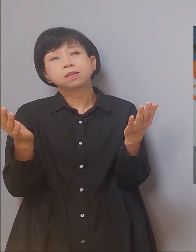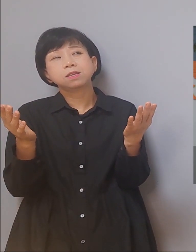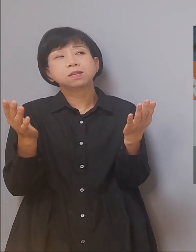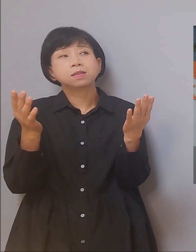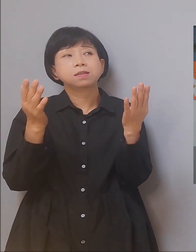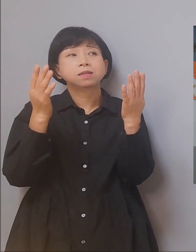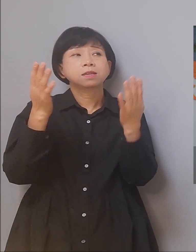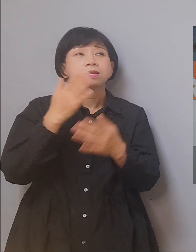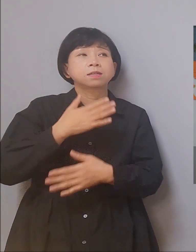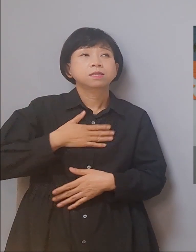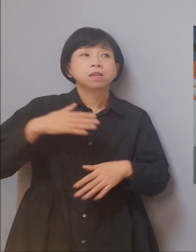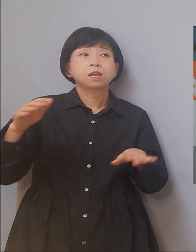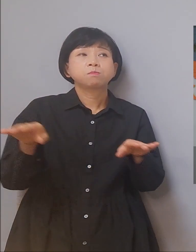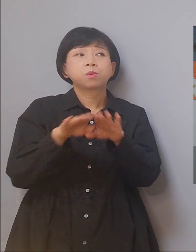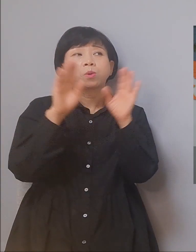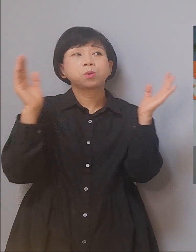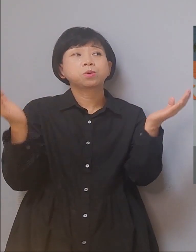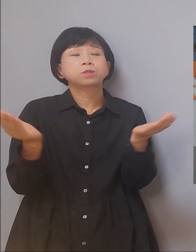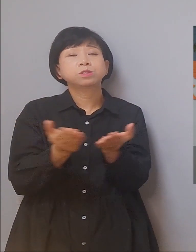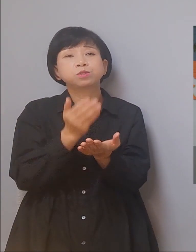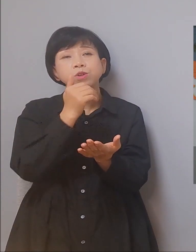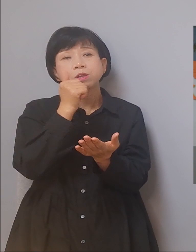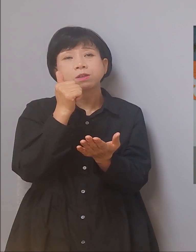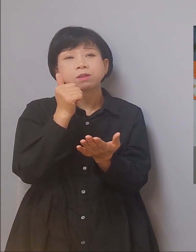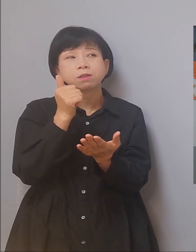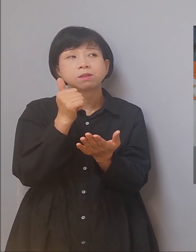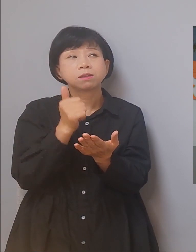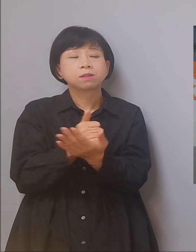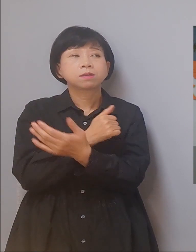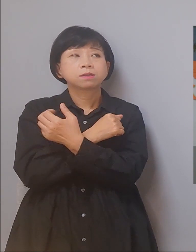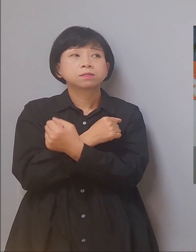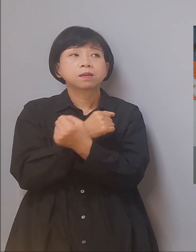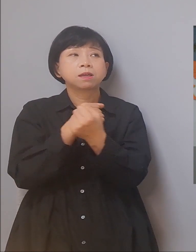찬양하세. 내 모든 죄